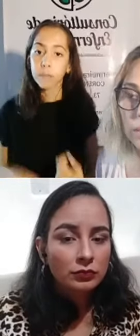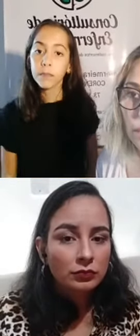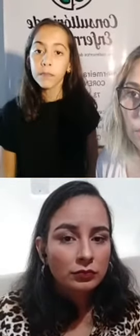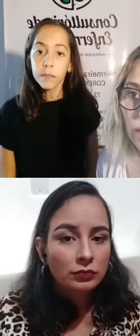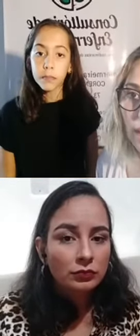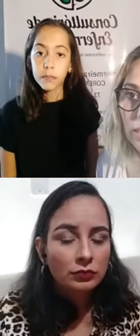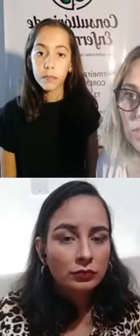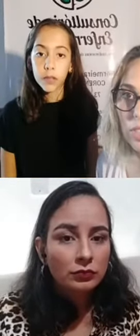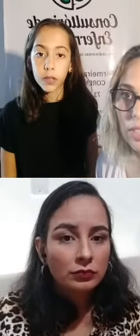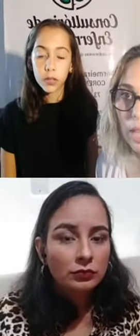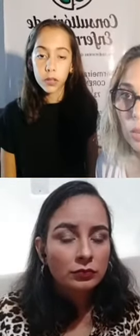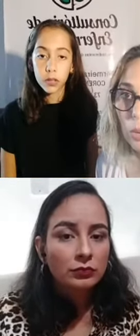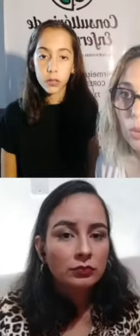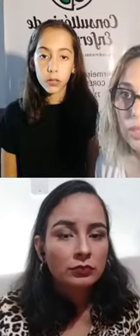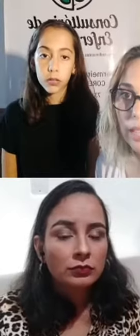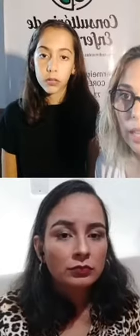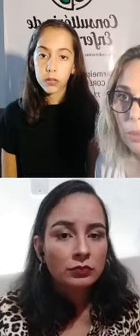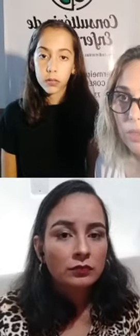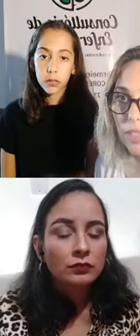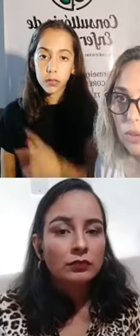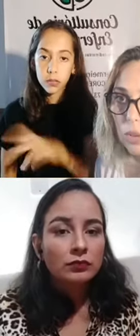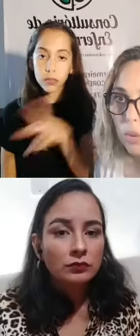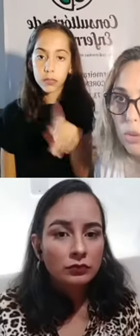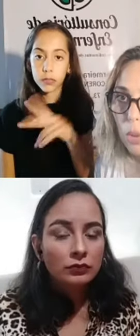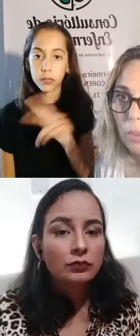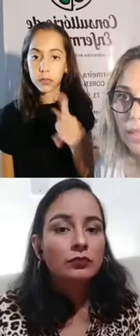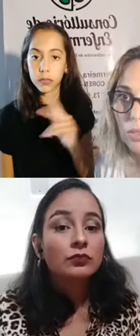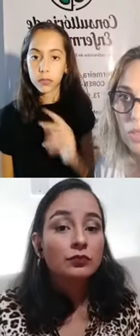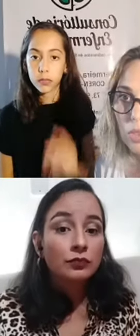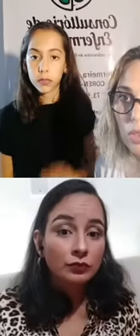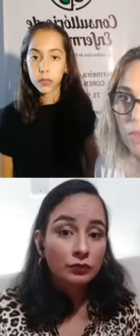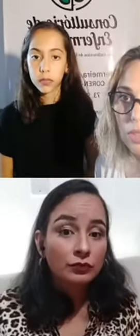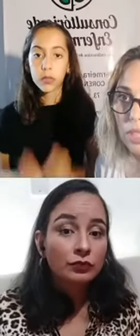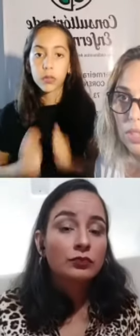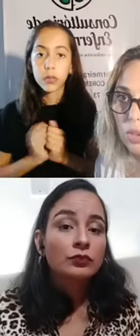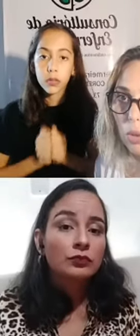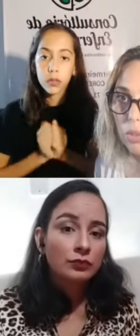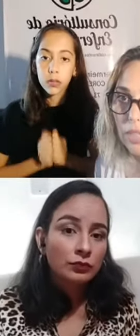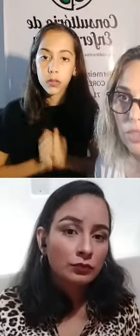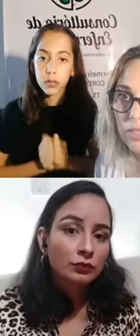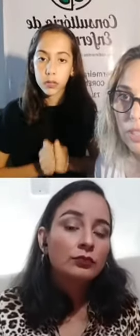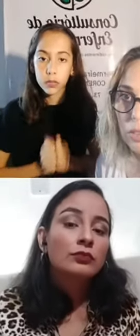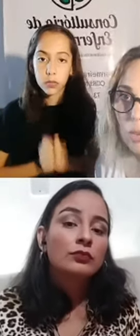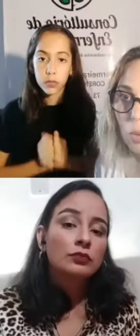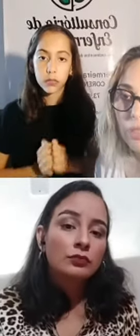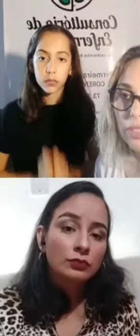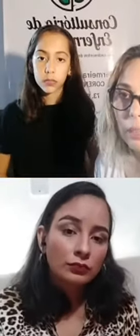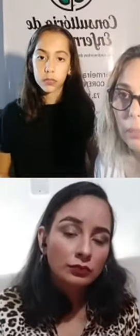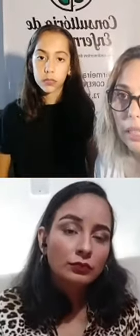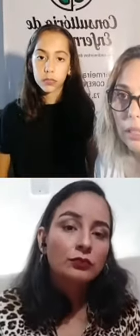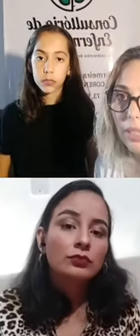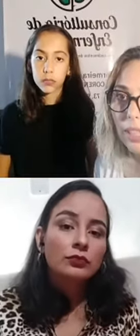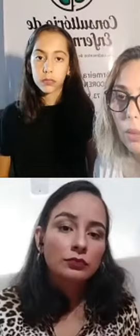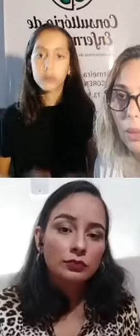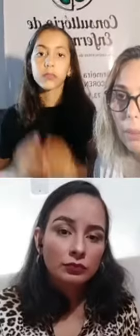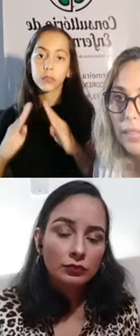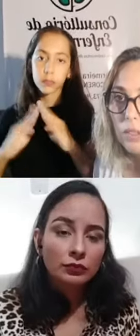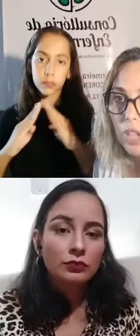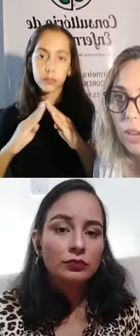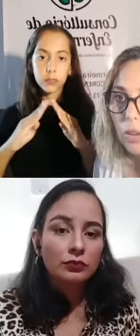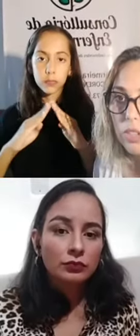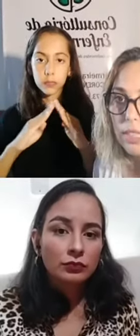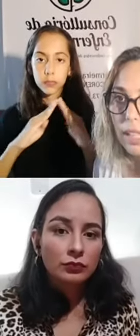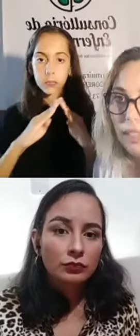transtornos laborais do ser professor, somados aos novos transtornos advindos do confinamento. Um